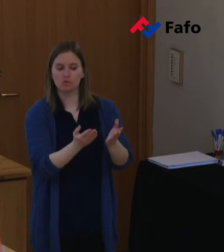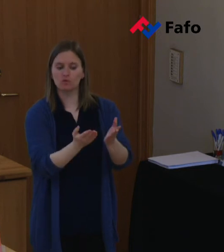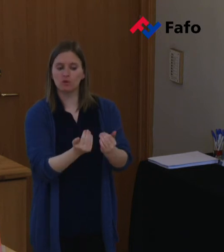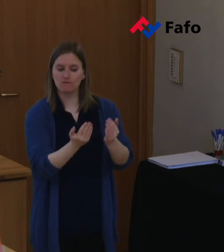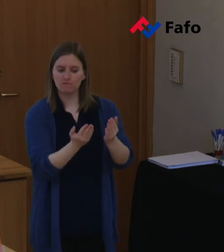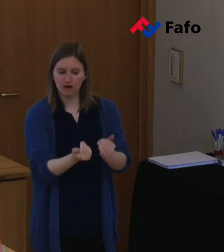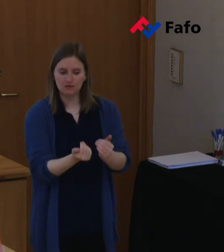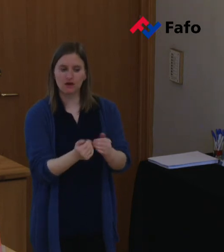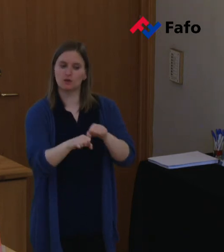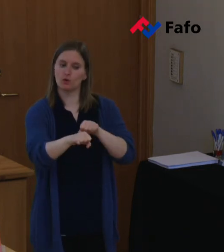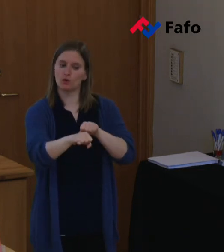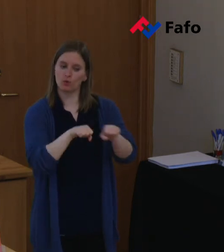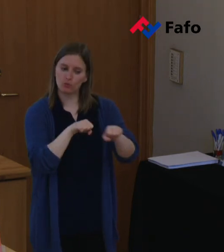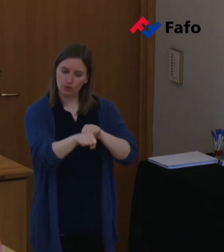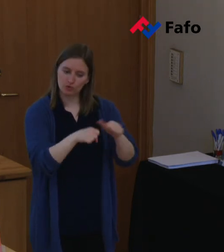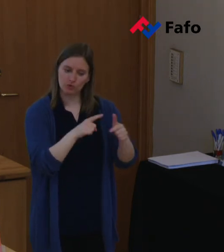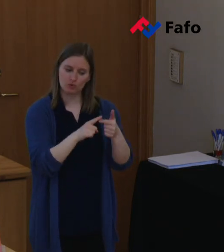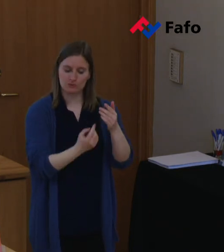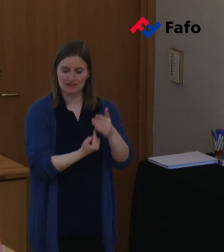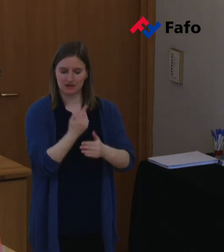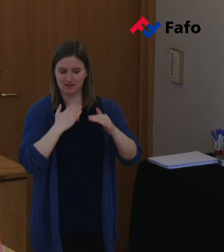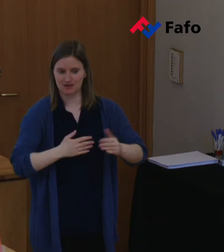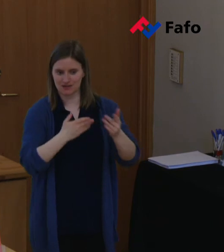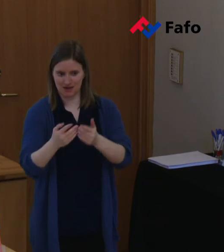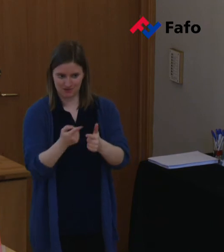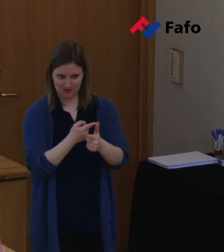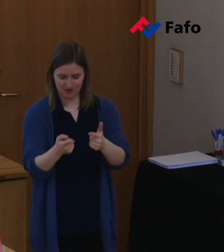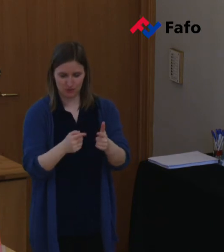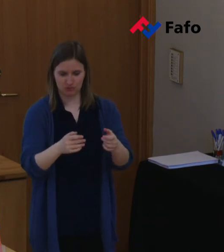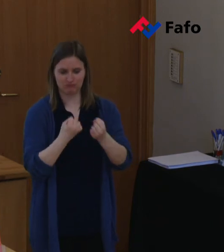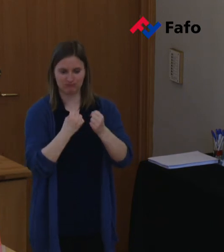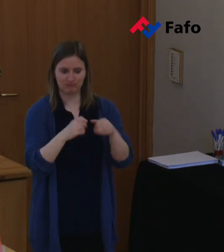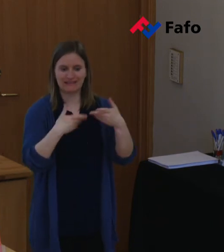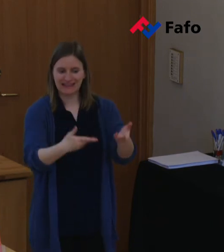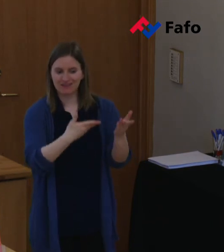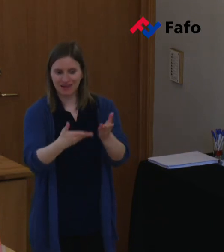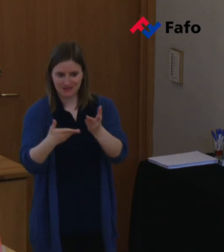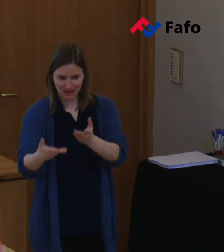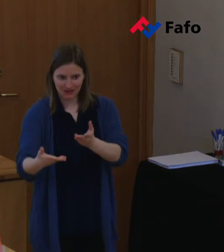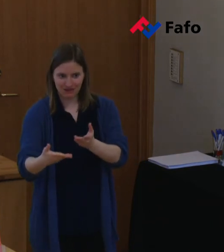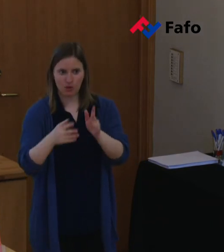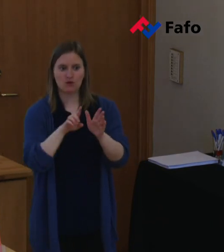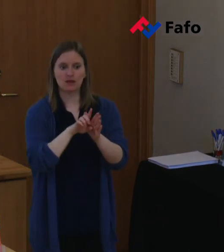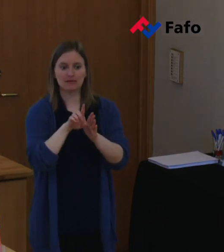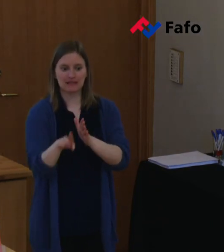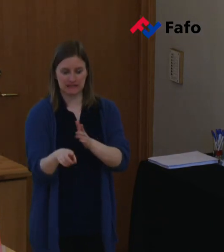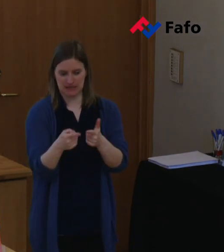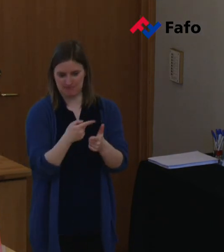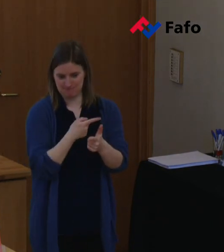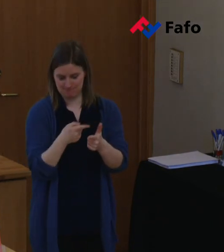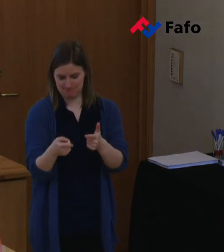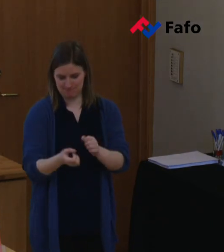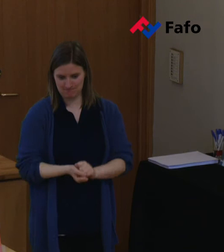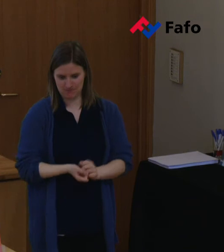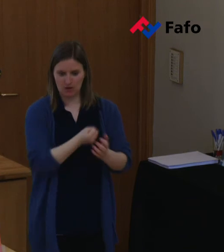at både kommunen og spesialisthelsetjenesten yter tjenester, og da gjerne samtidig. Og det